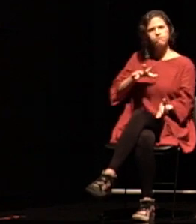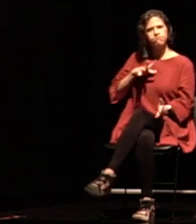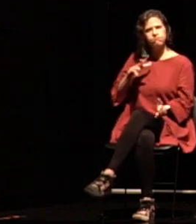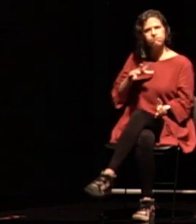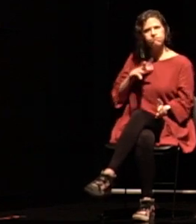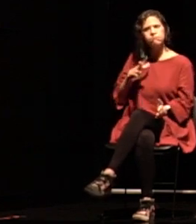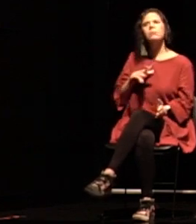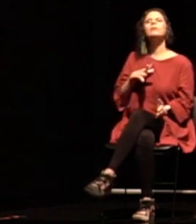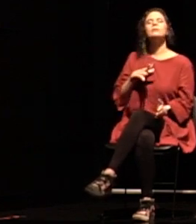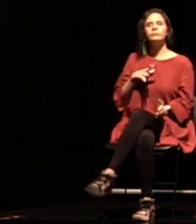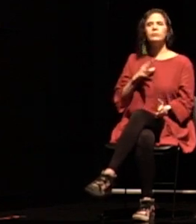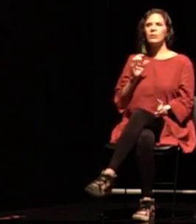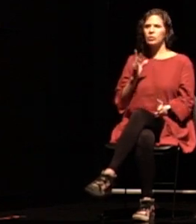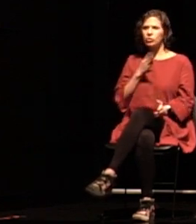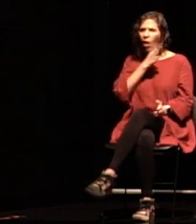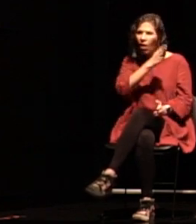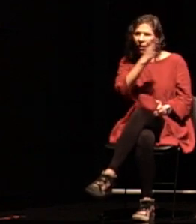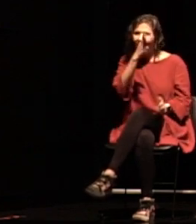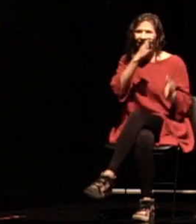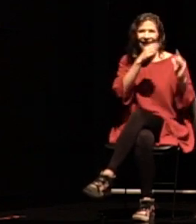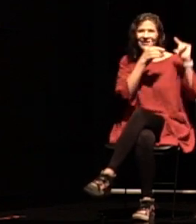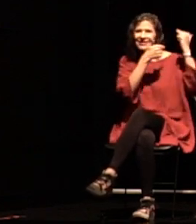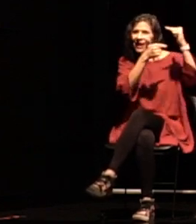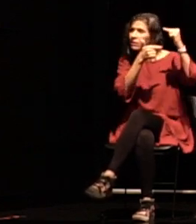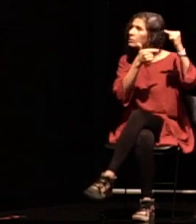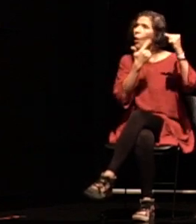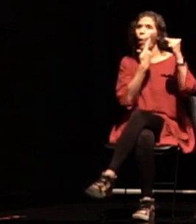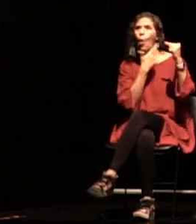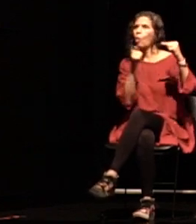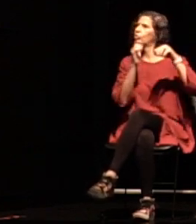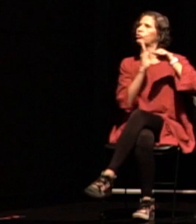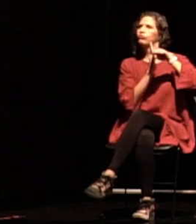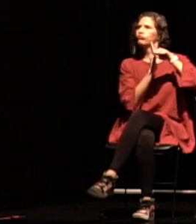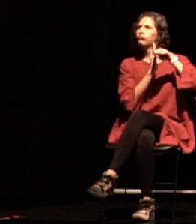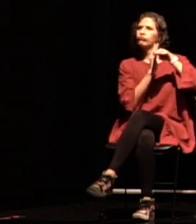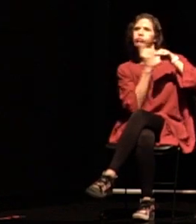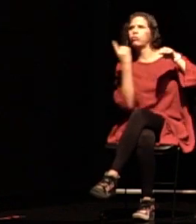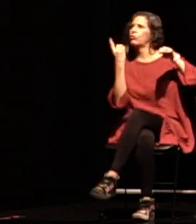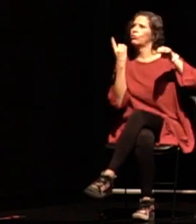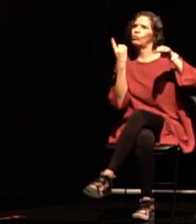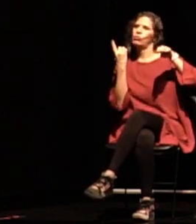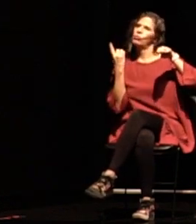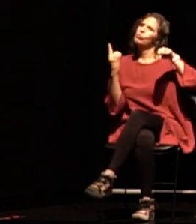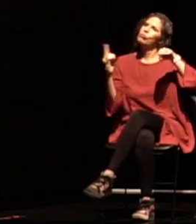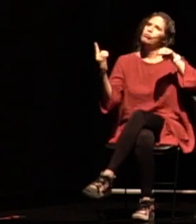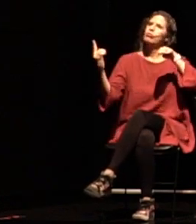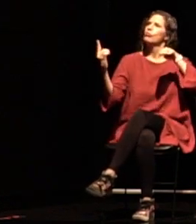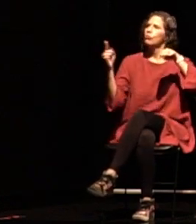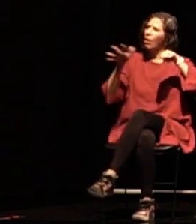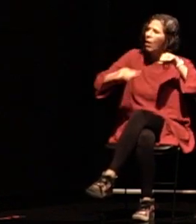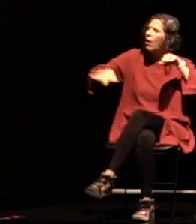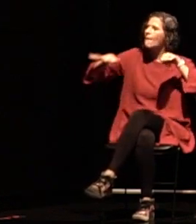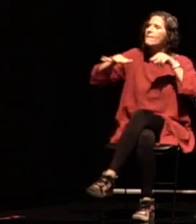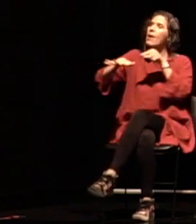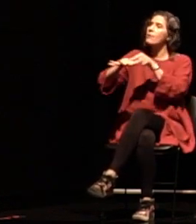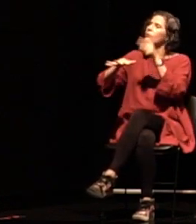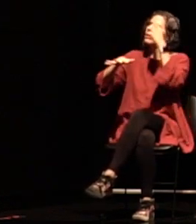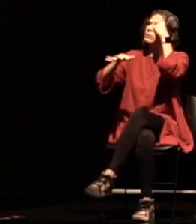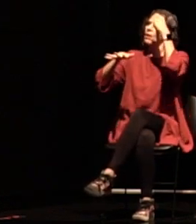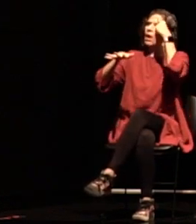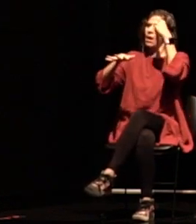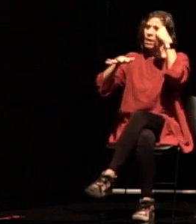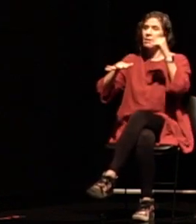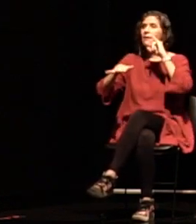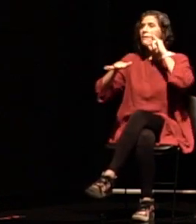né? Não é no circuito convencional. E é para esse ambiente que, de ideias que a